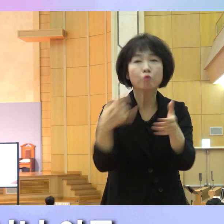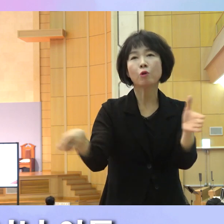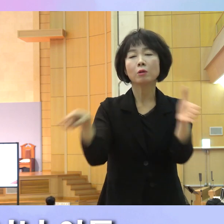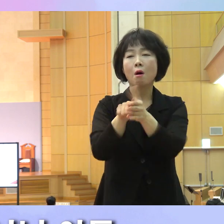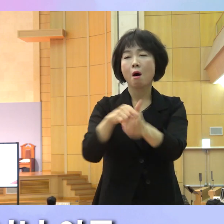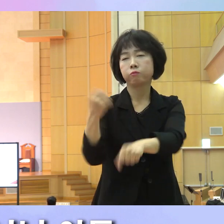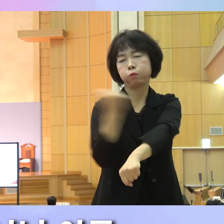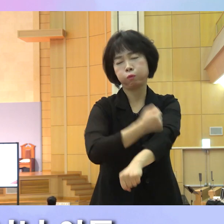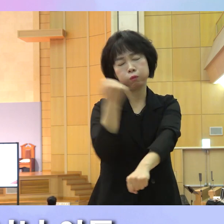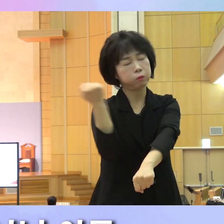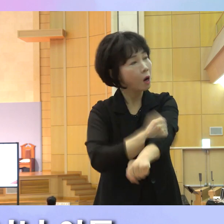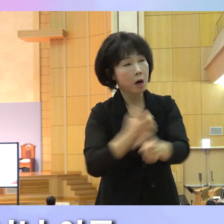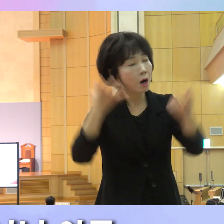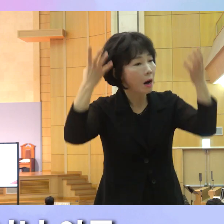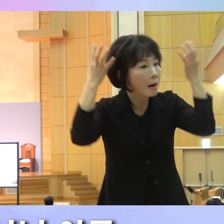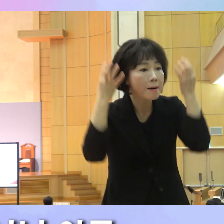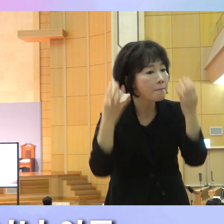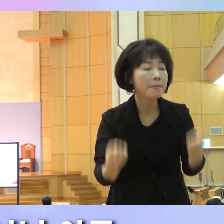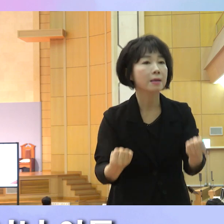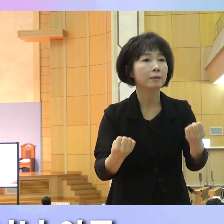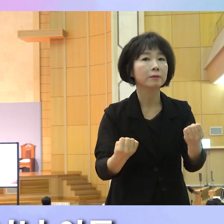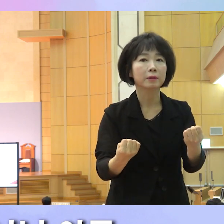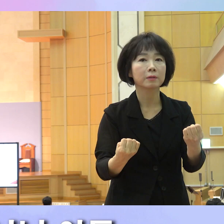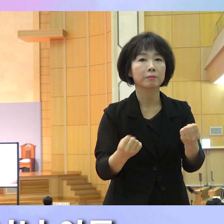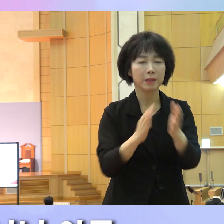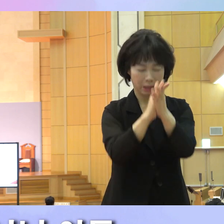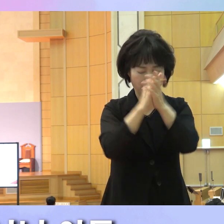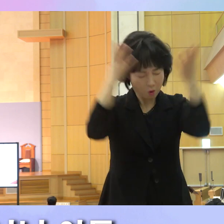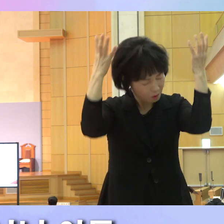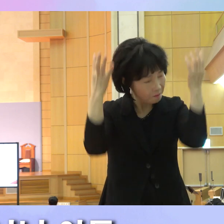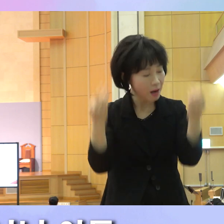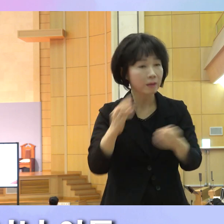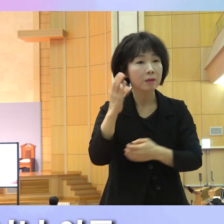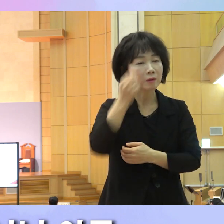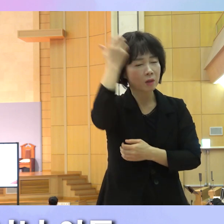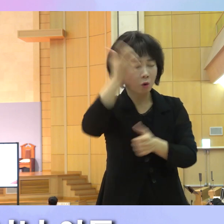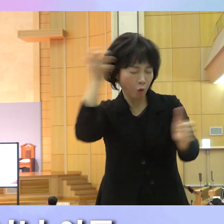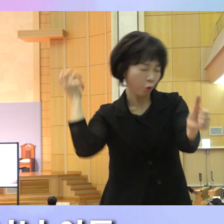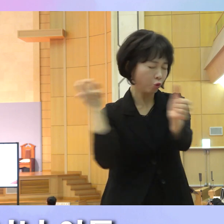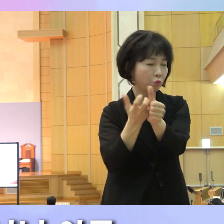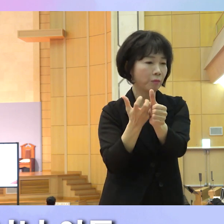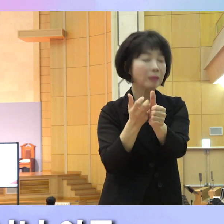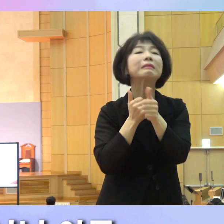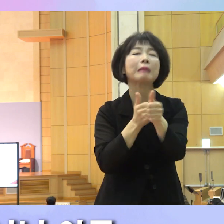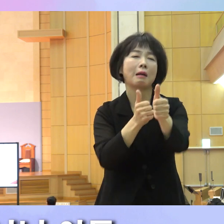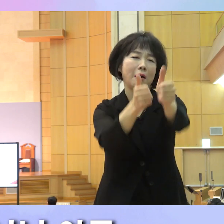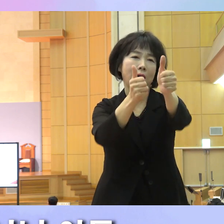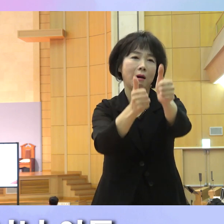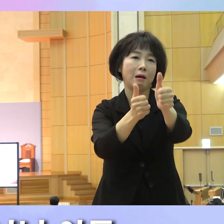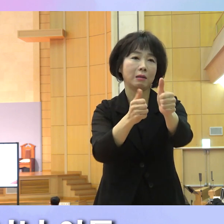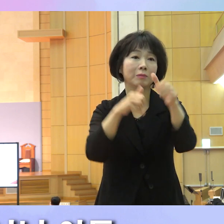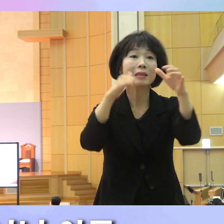위해서 늘 우리의 성도들 모이기 힘쓰며 기도하며 성령을 쫓아 행하게 도와주시고 이 마지막 시대적인 복음의